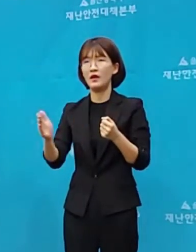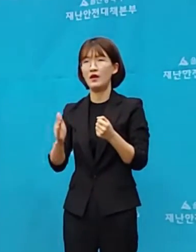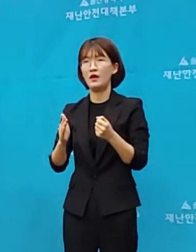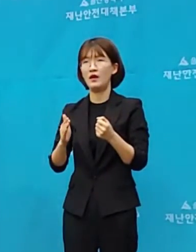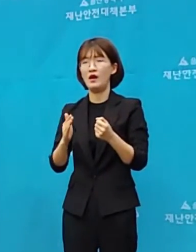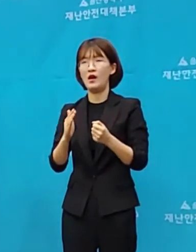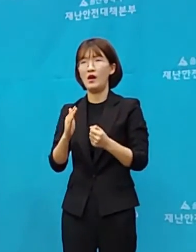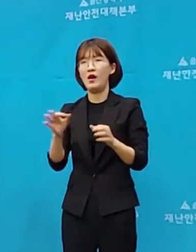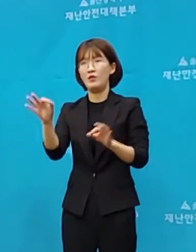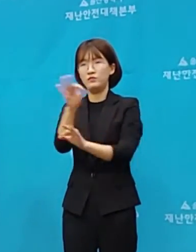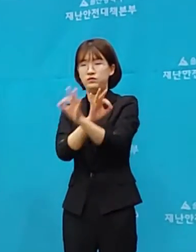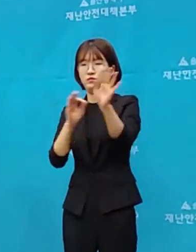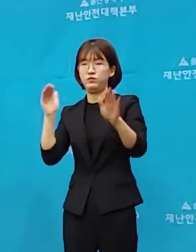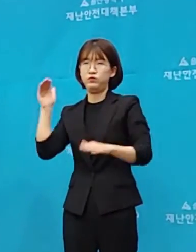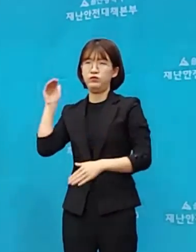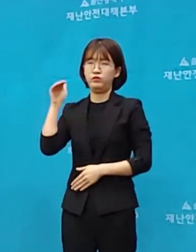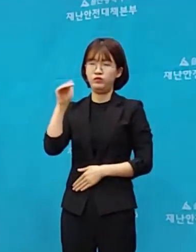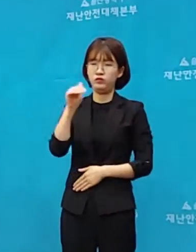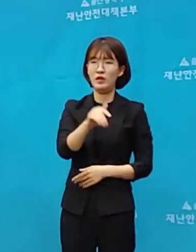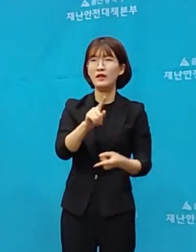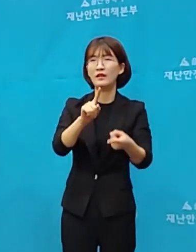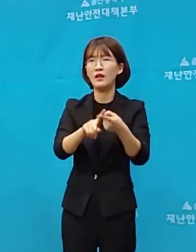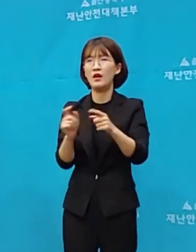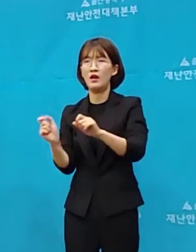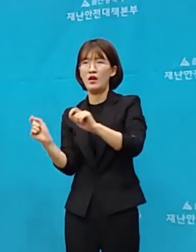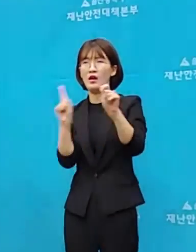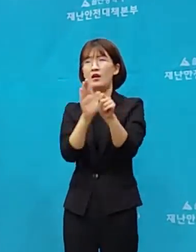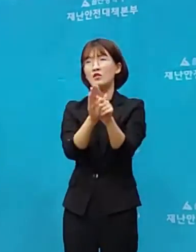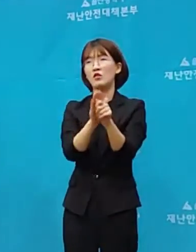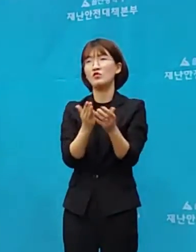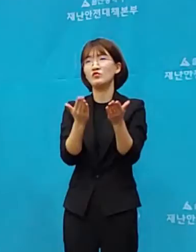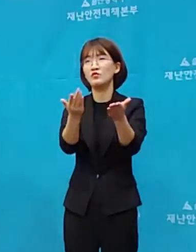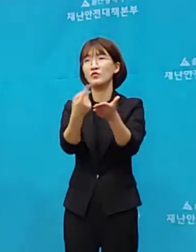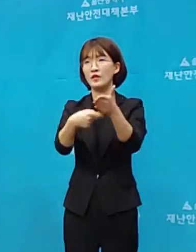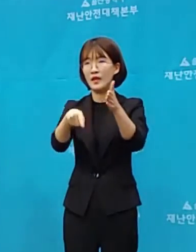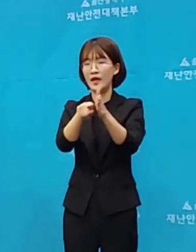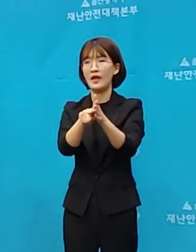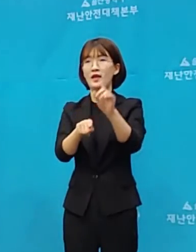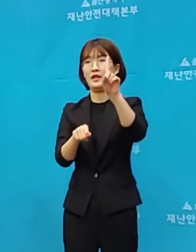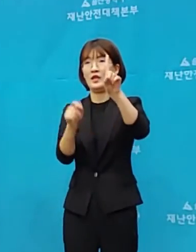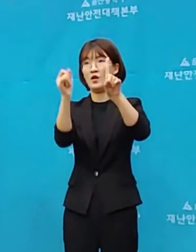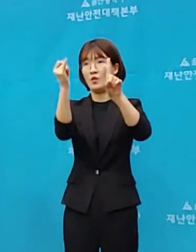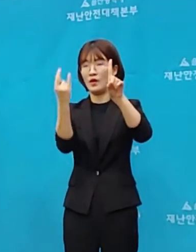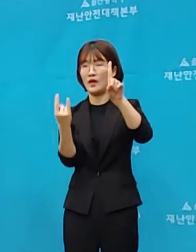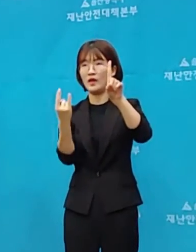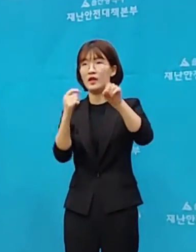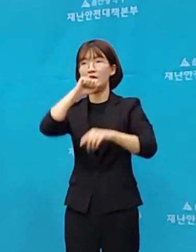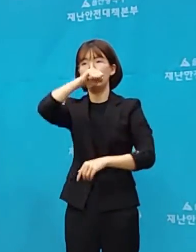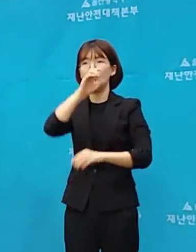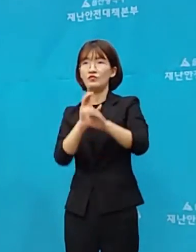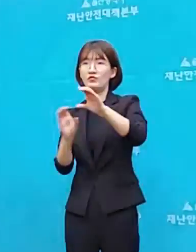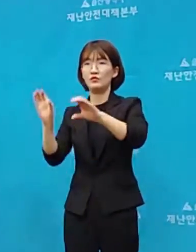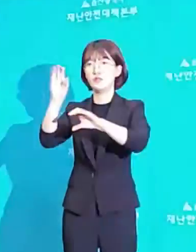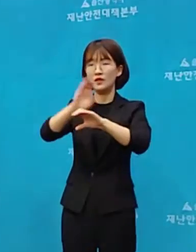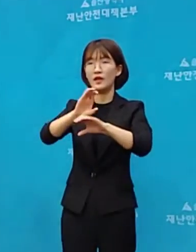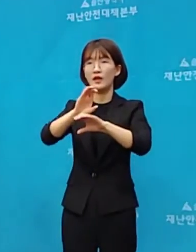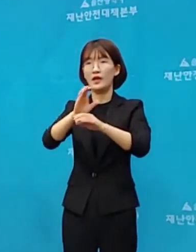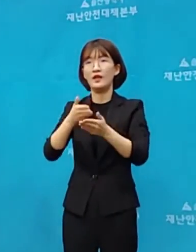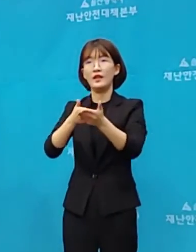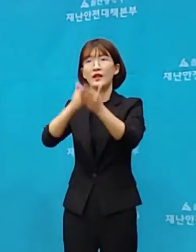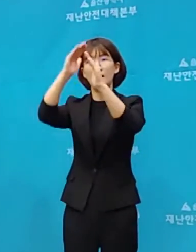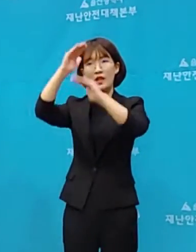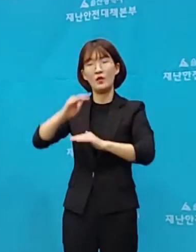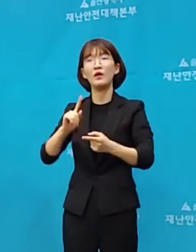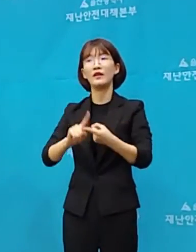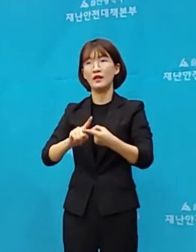신체된 지역 경기를 부양하고자 편성한 제1회 추경예산 편성안